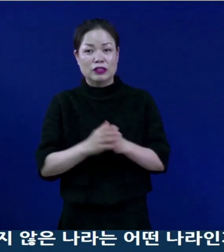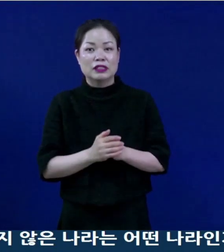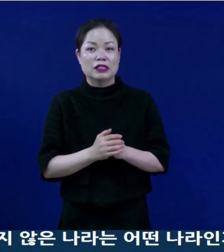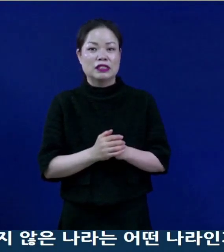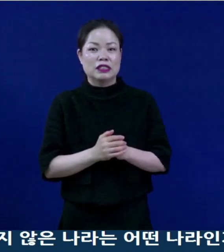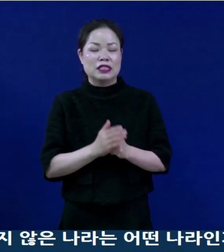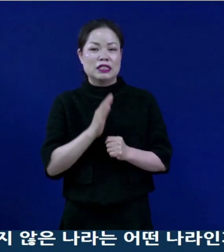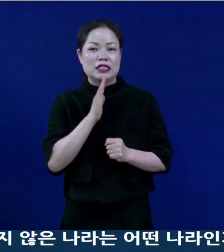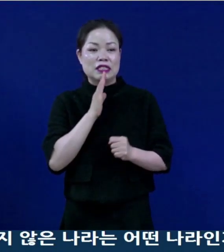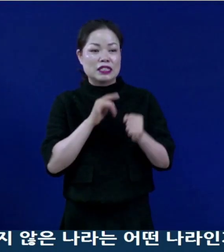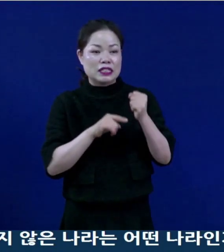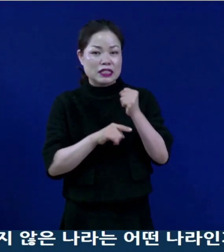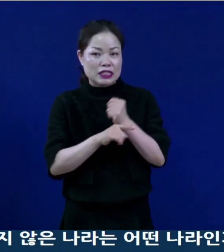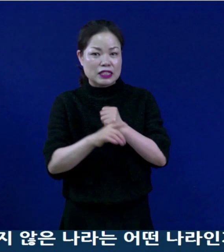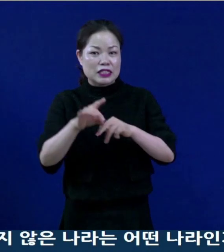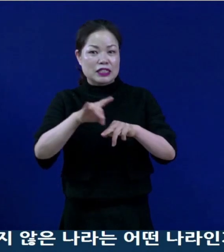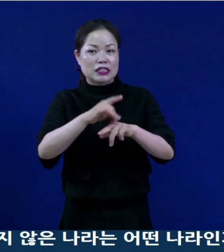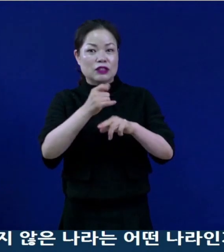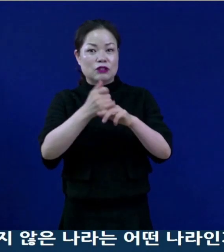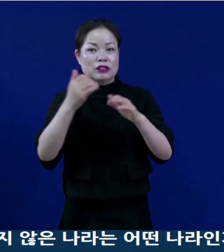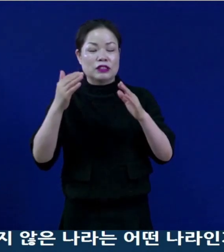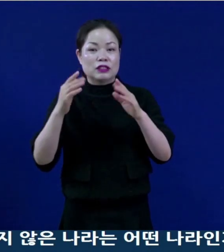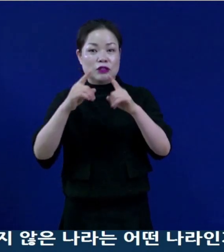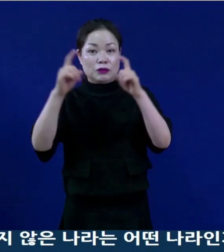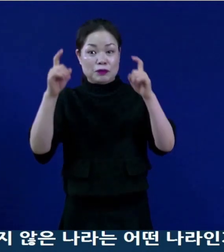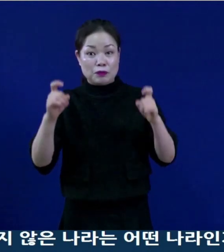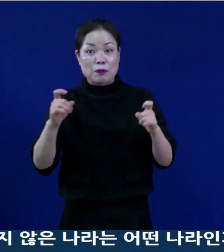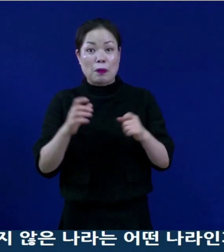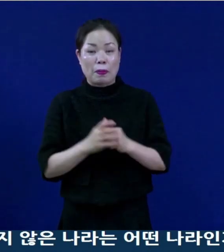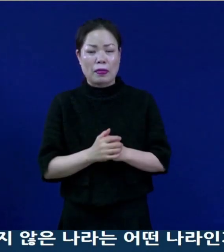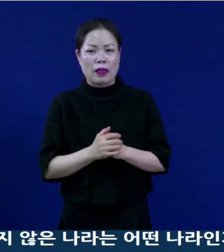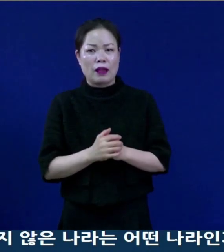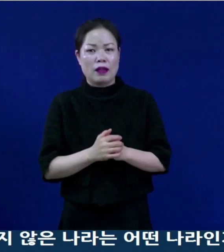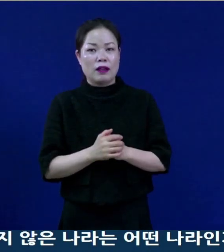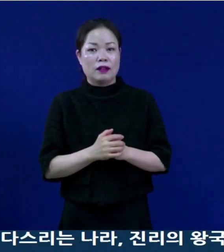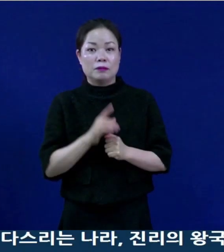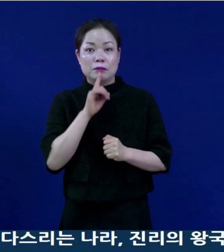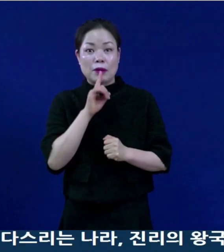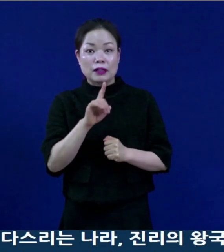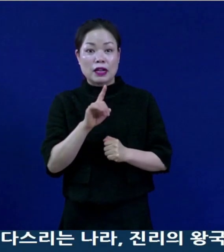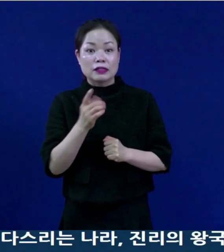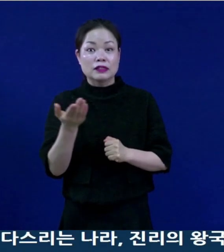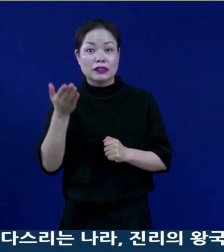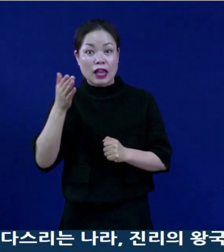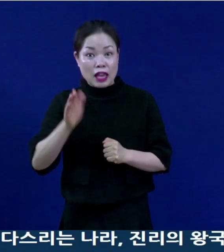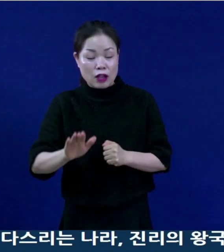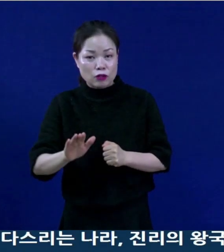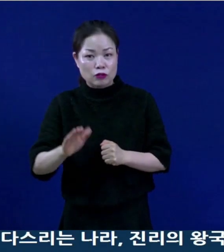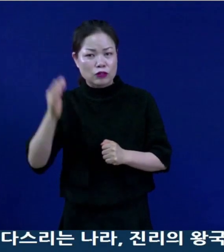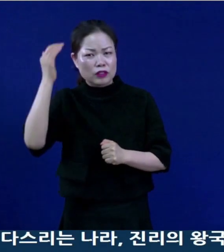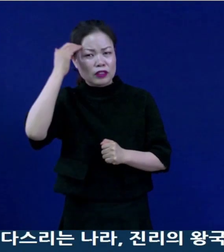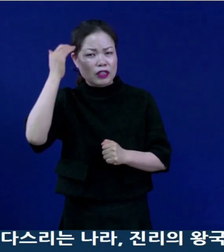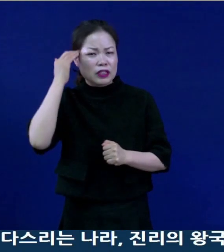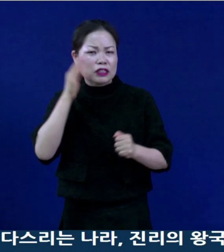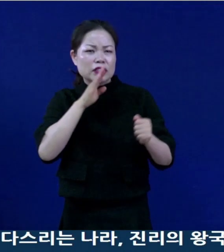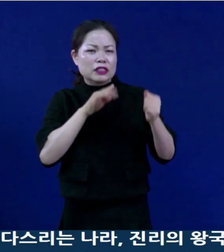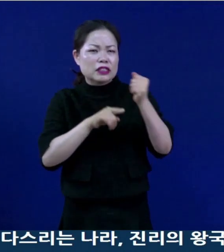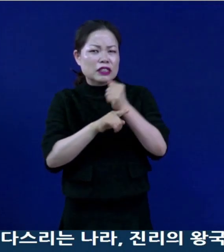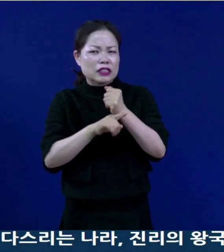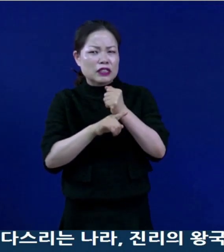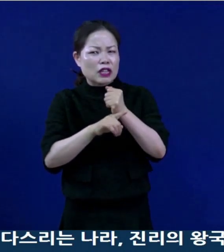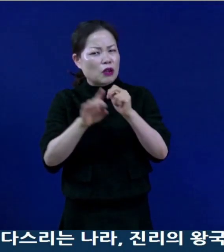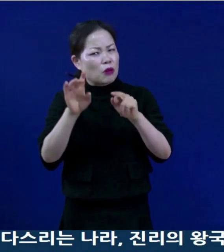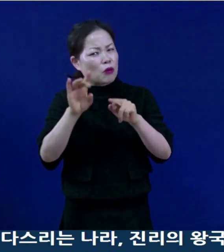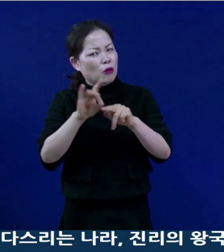진리, 그러니까 kingdom of truth 이렇게 바꾸는데, 이게 우리말로 바꿔서 진리의 왕국은 좀